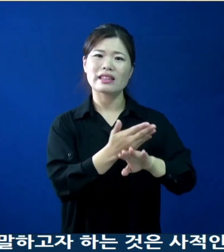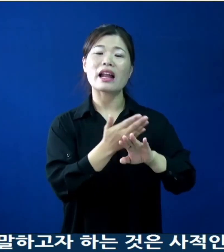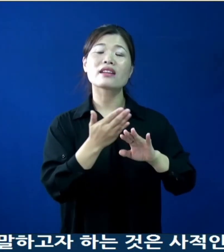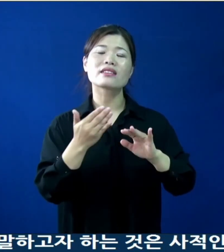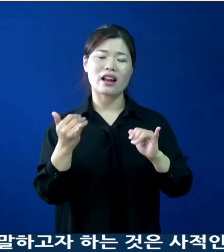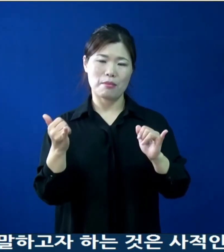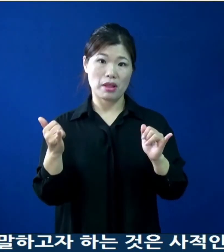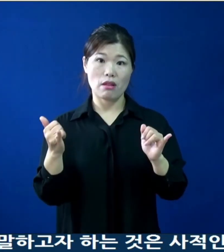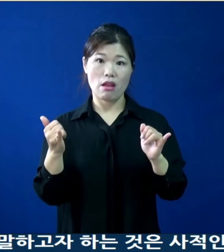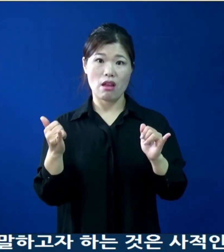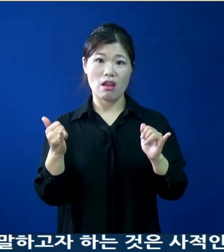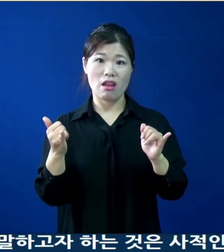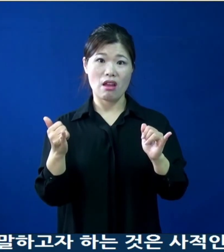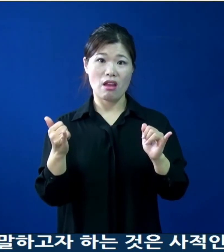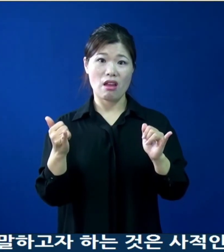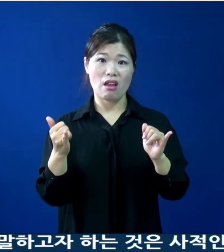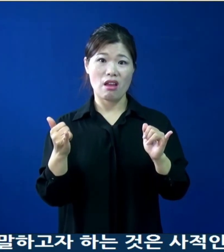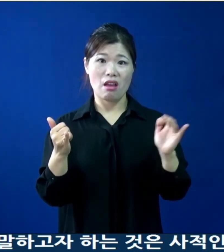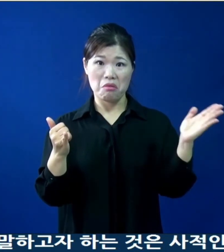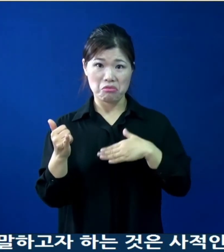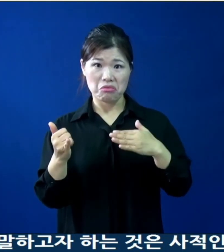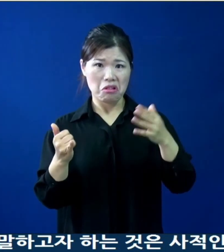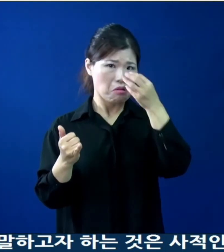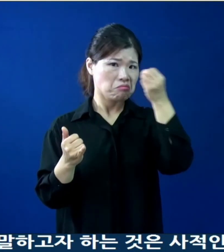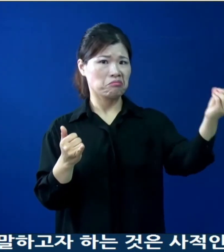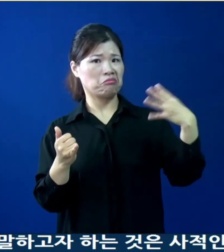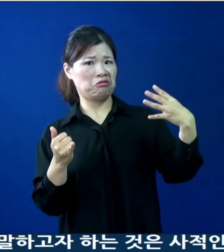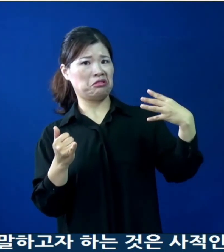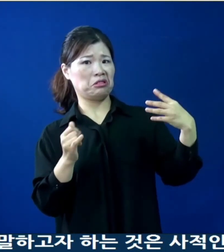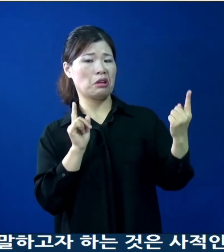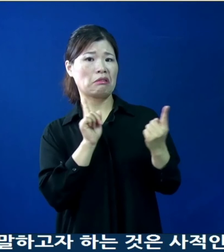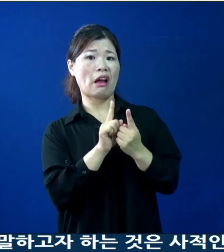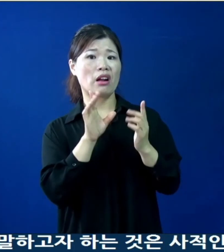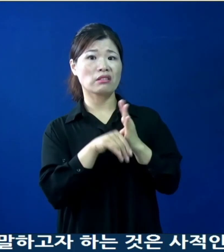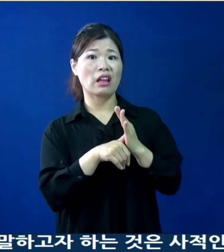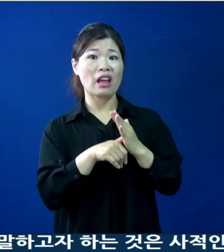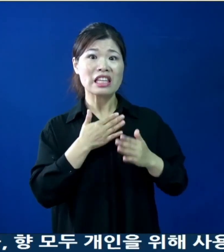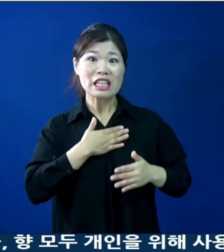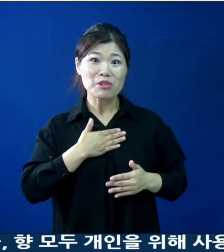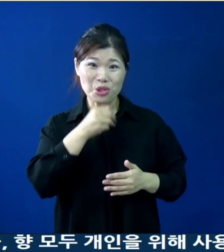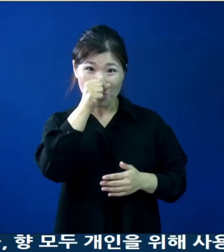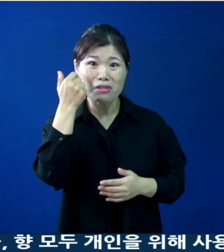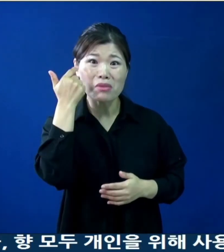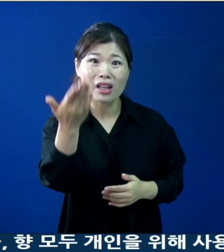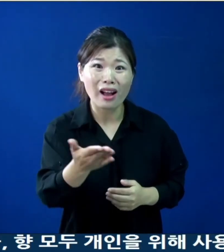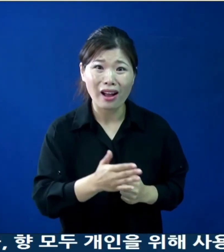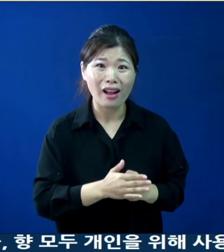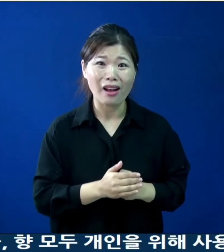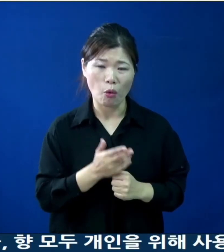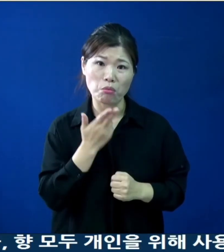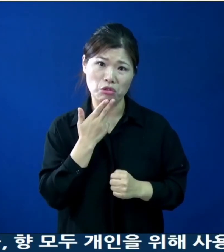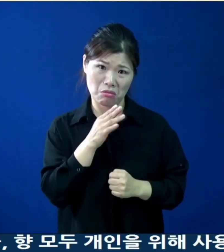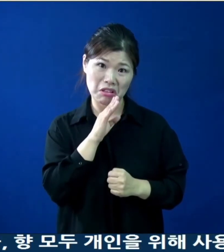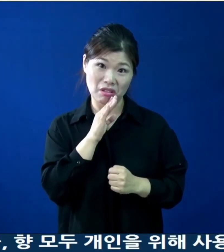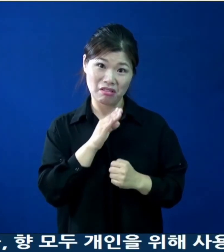사람한테 무시당할 때 기분이 어떠십니까? 이 무시당할 때 기분 좋으신 분 없으시죠?